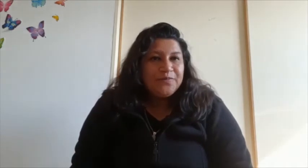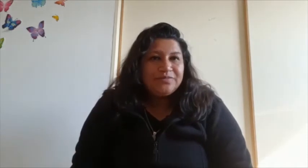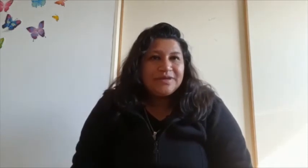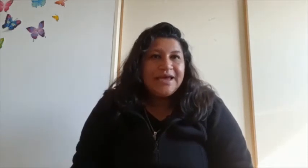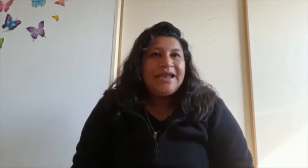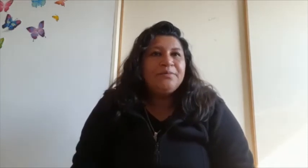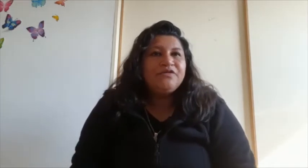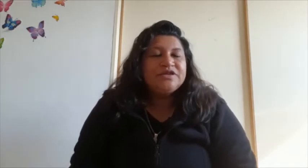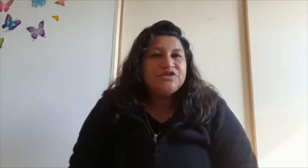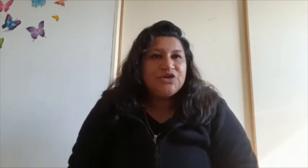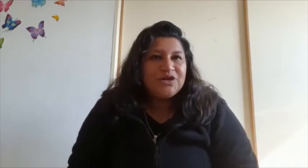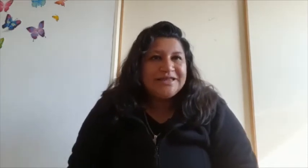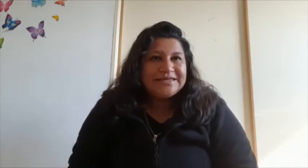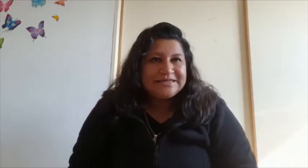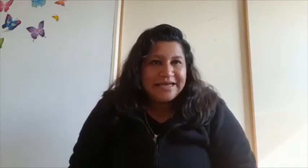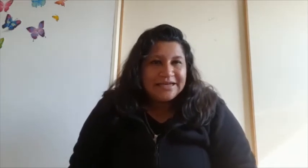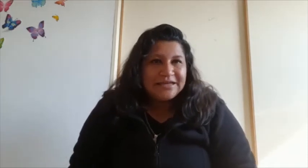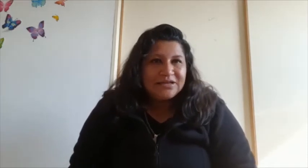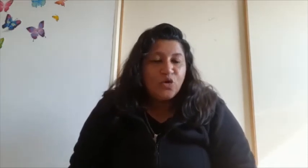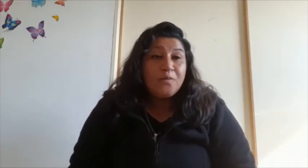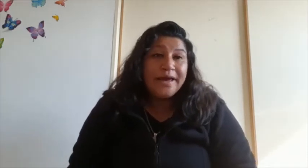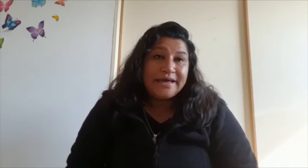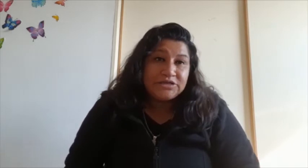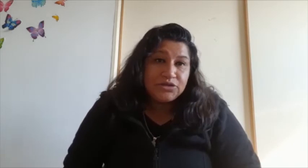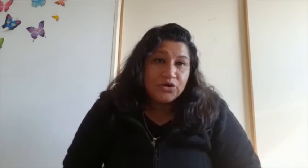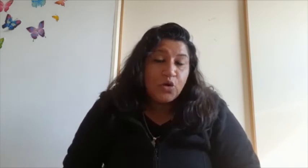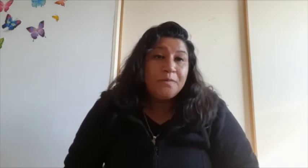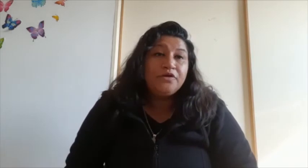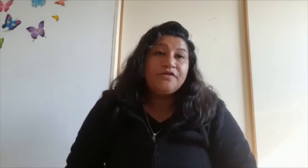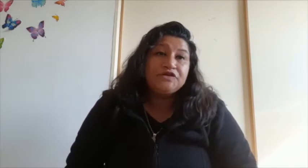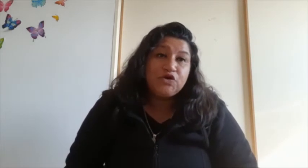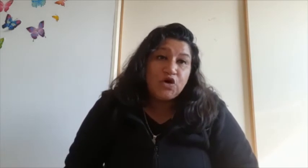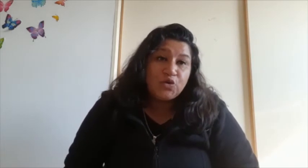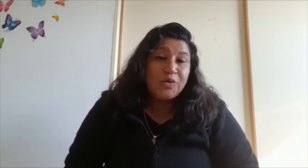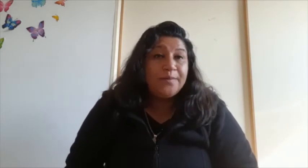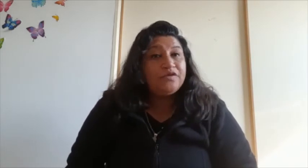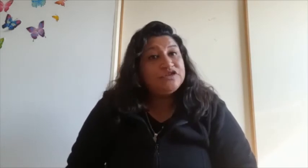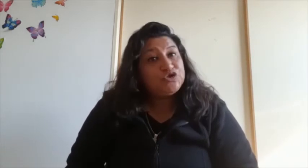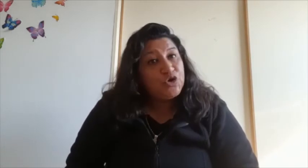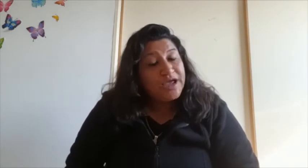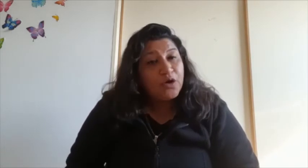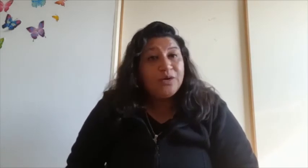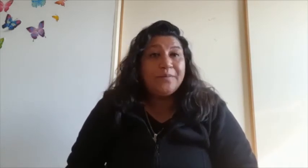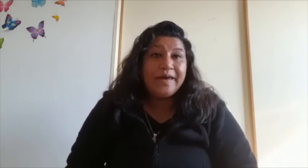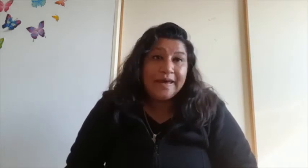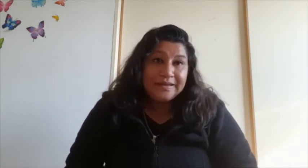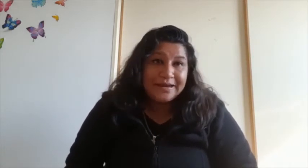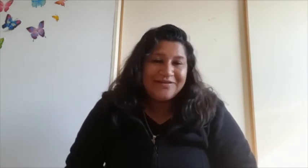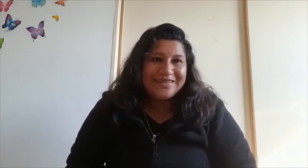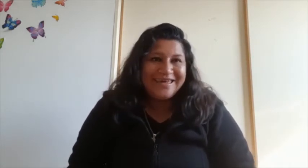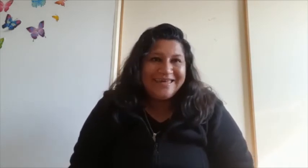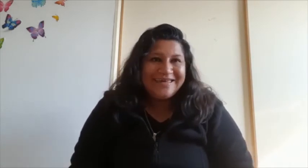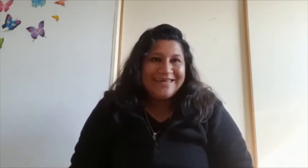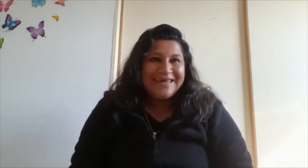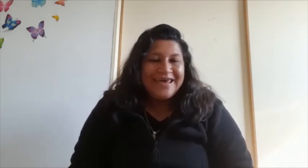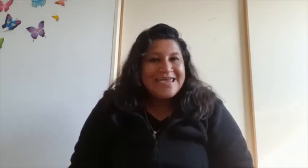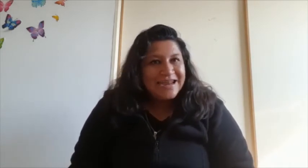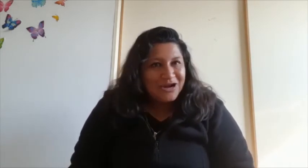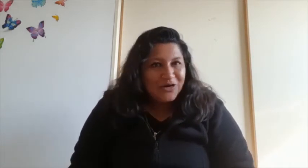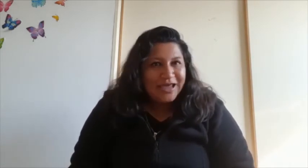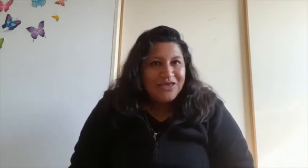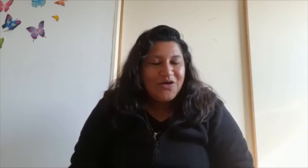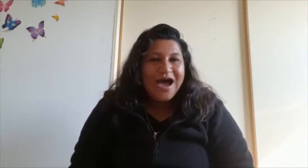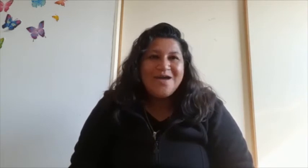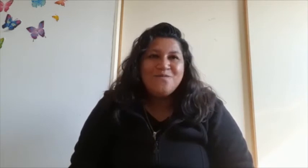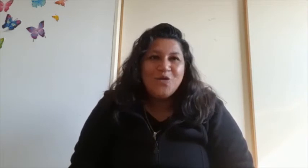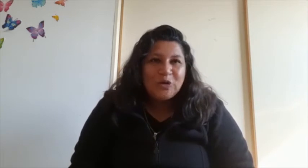profesión es la profesión de ser un maestro, un profesor, una profesora, una maestra, ¿verdad? Y en